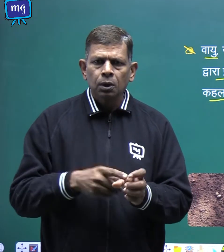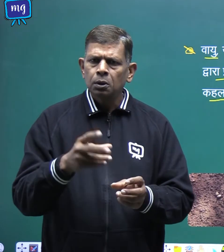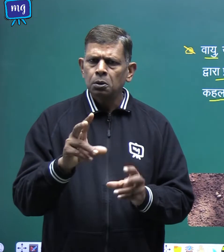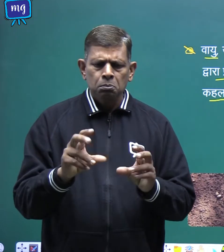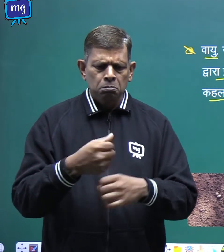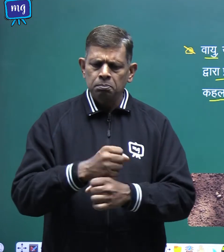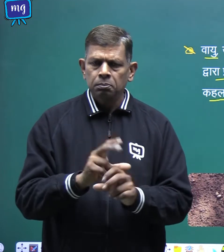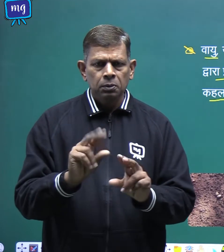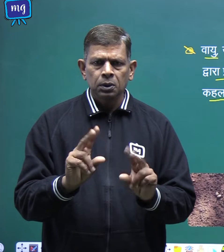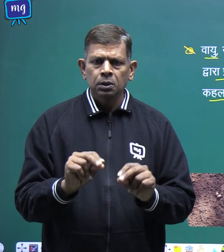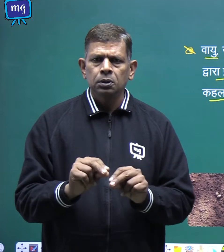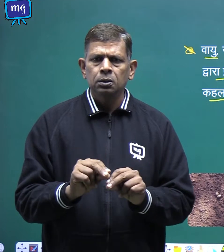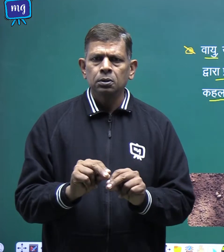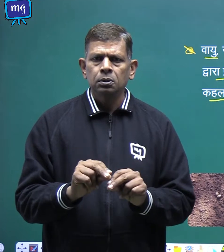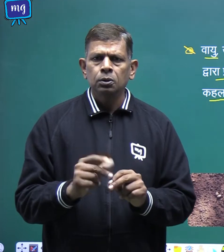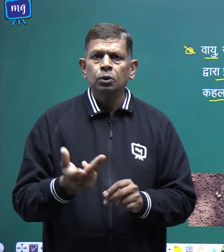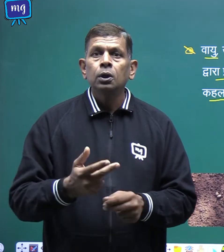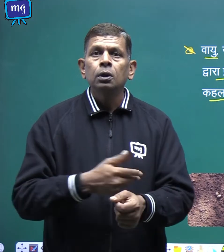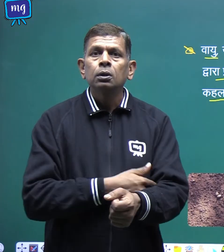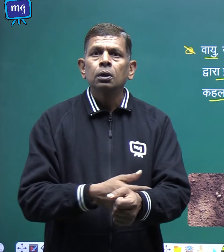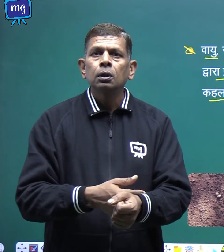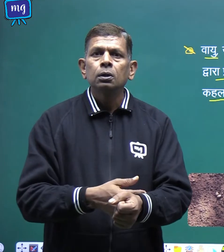तो ये क्या कहलाते हैं?